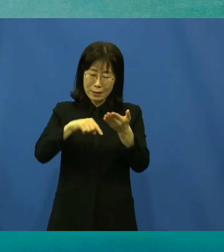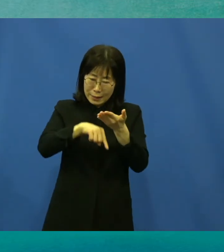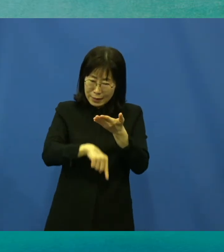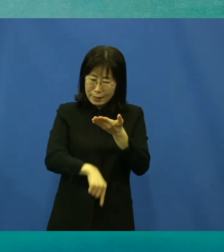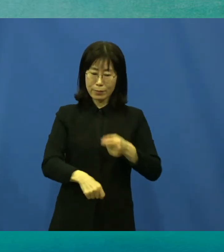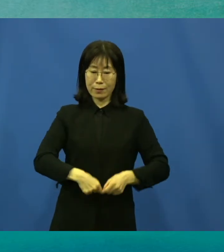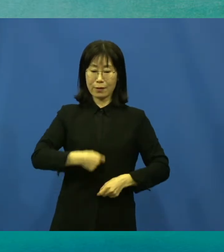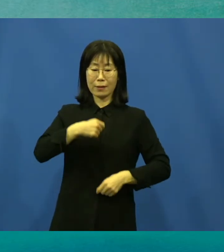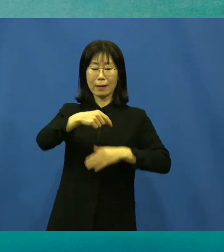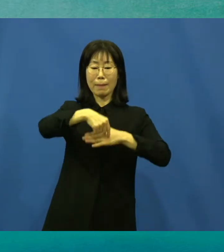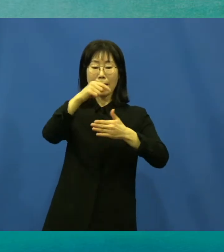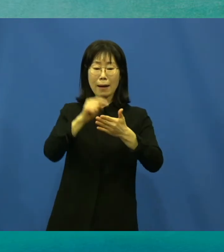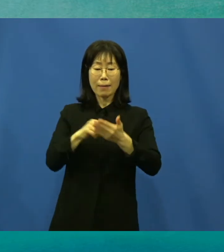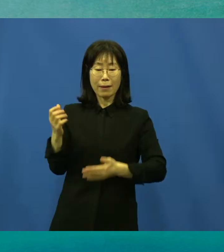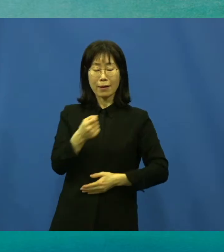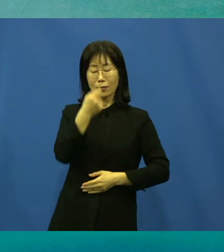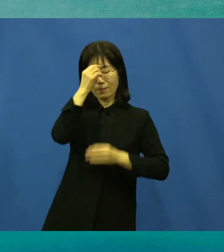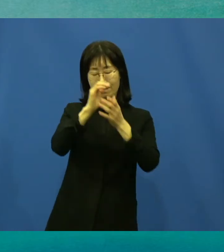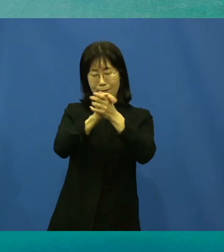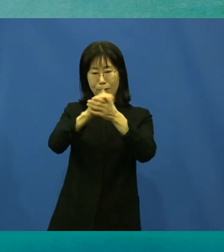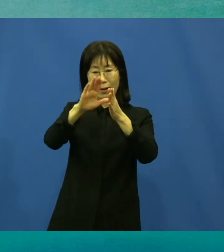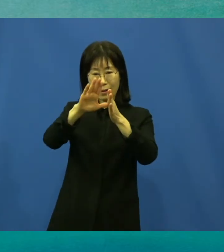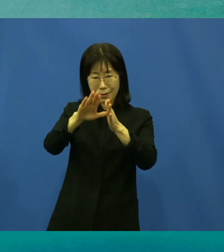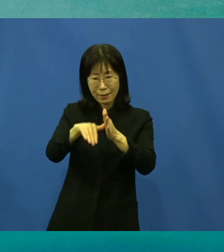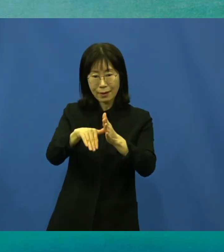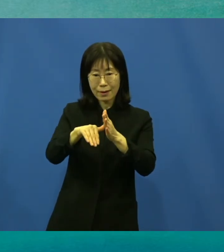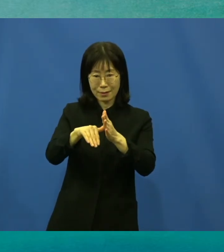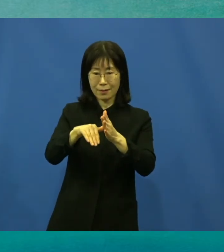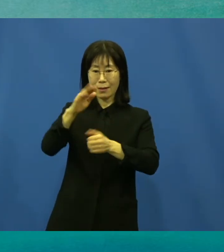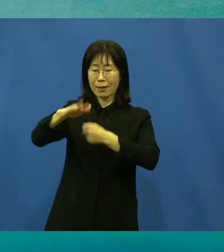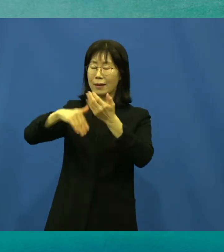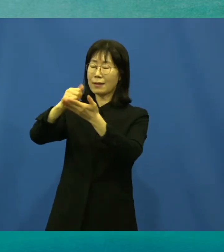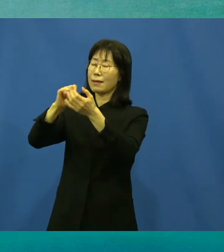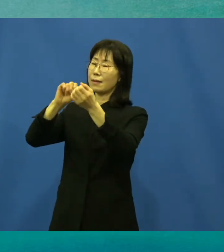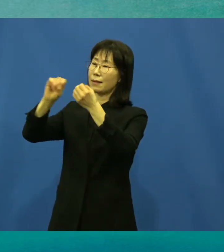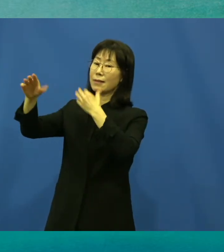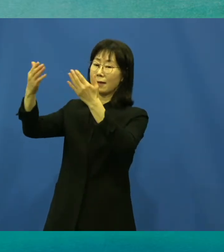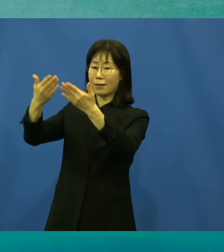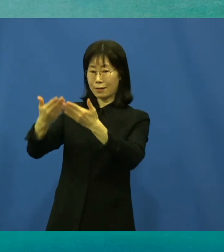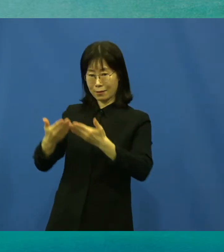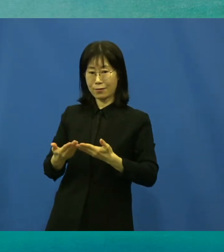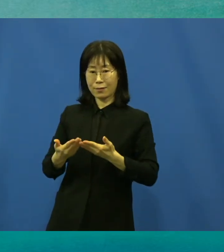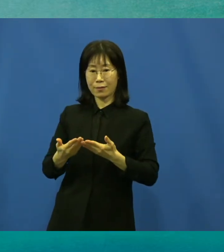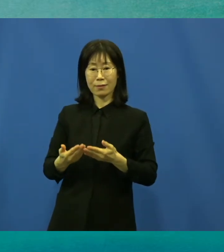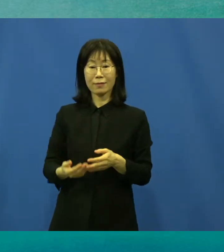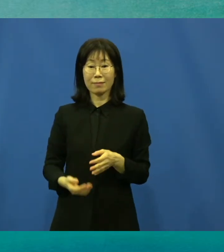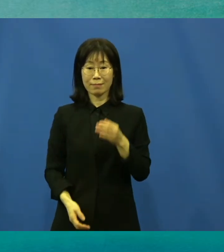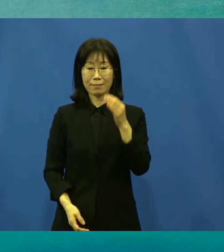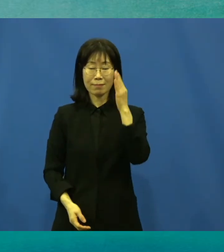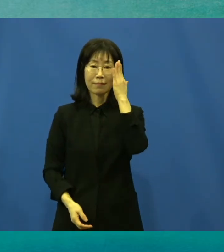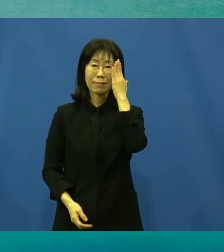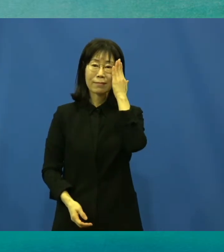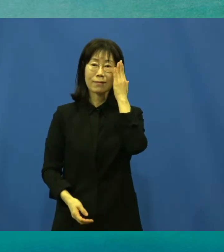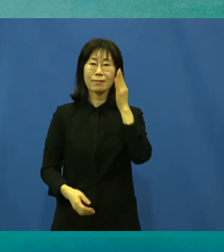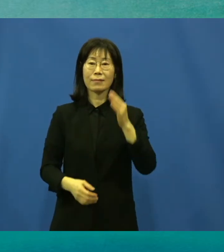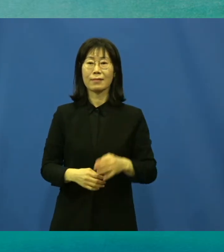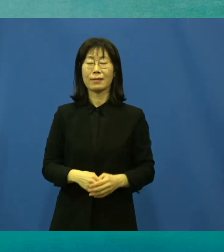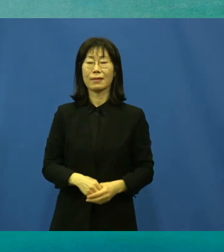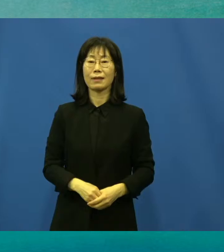우리의 말 자체보다 우리의 내면을 들여다보십니다. 하나님은 워드 프레이를 좋아하지 않습니다.